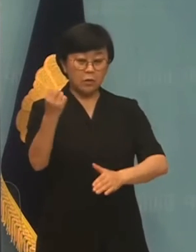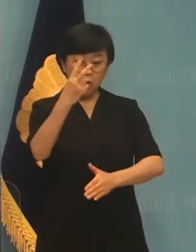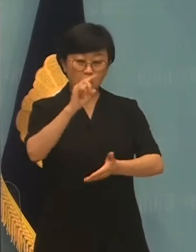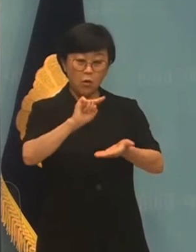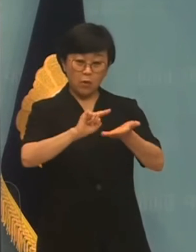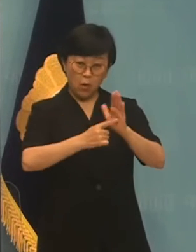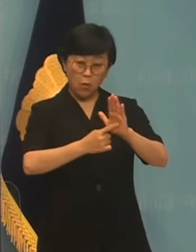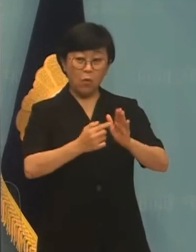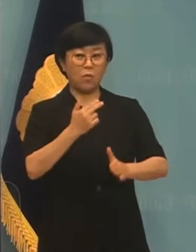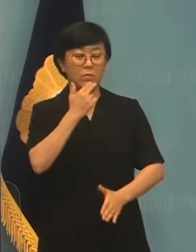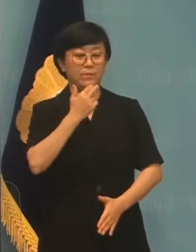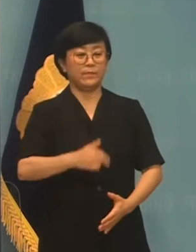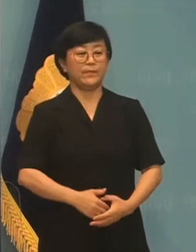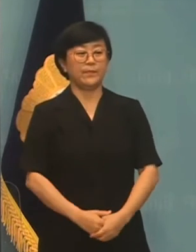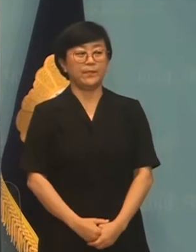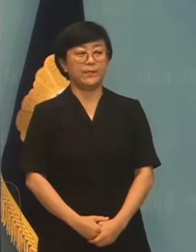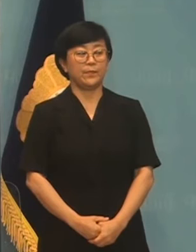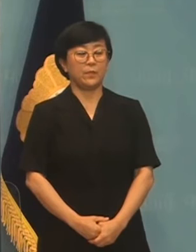다 나왔습니다.